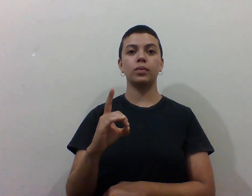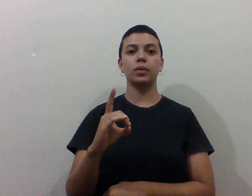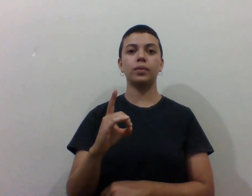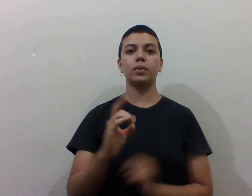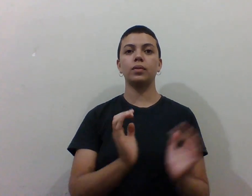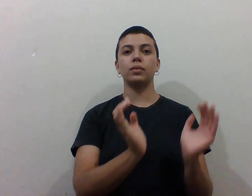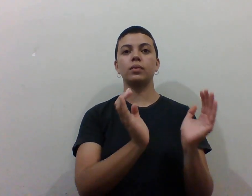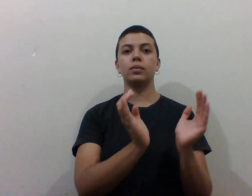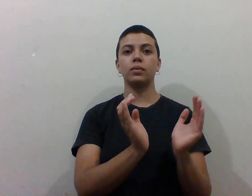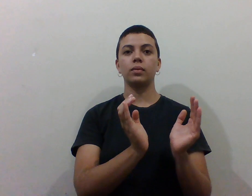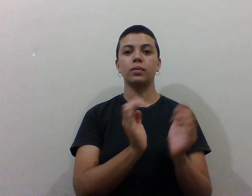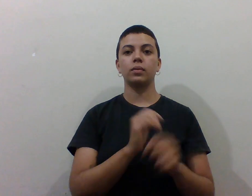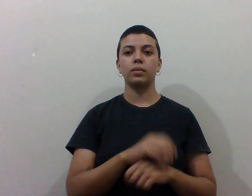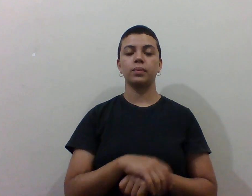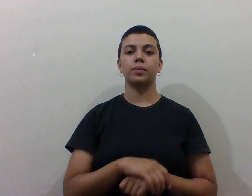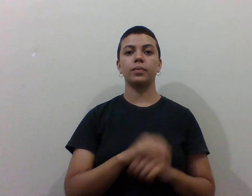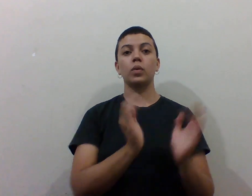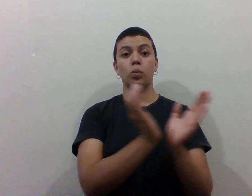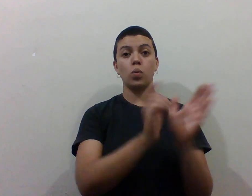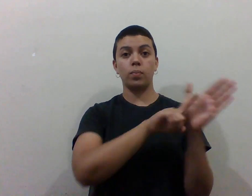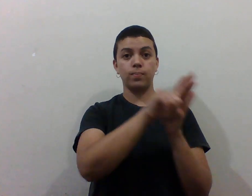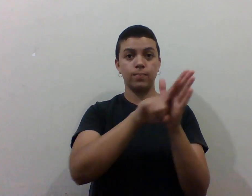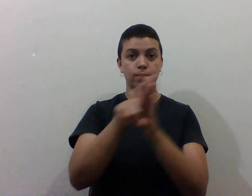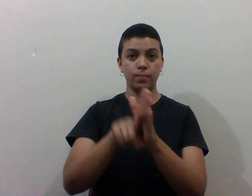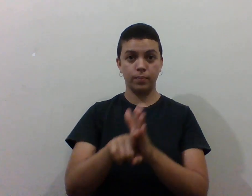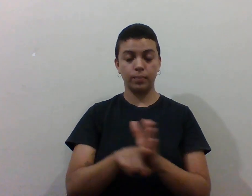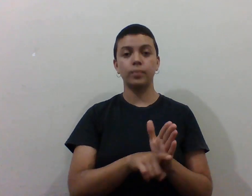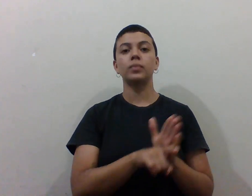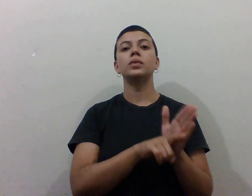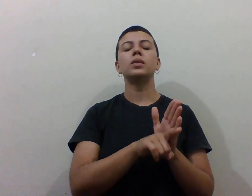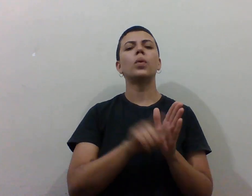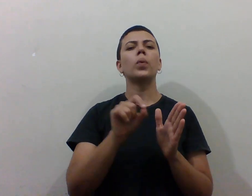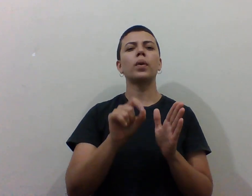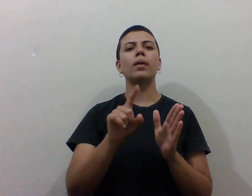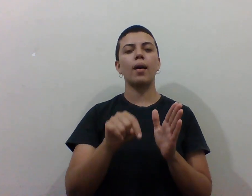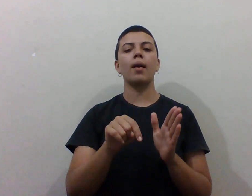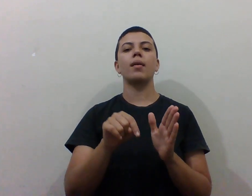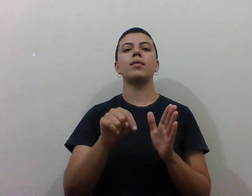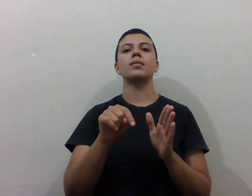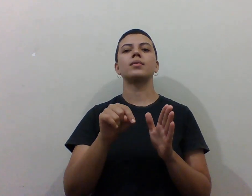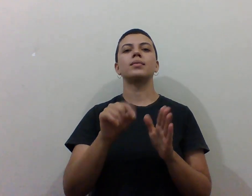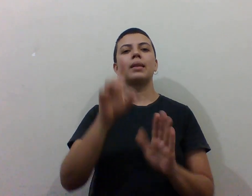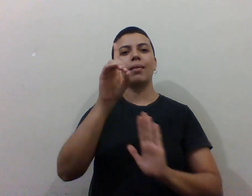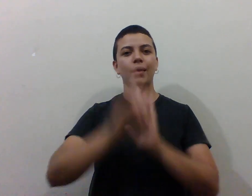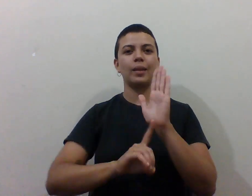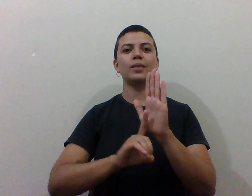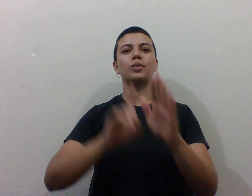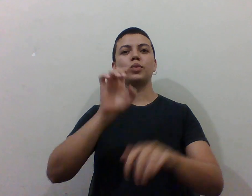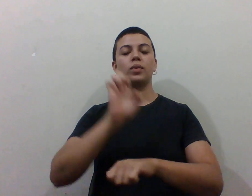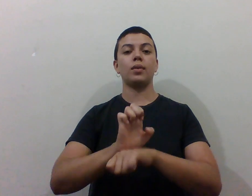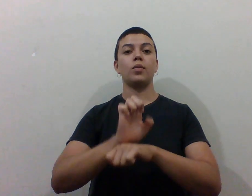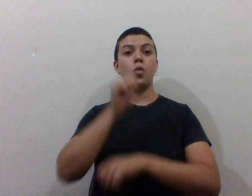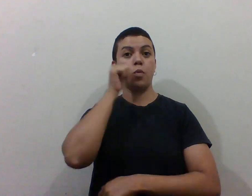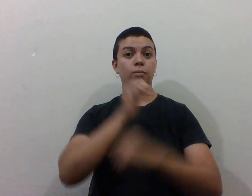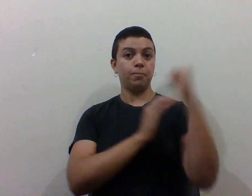também coordenadora do Grupo de Pesquisa em Direito de Estado de Femininos, que eu tenho muito, muita honra de integrar juntamente